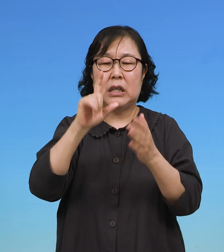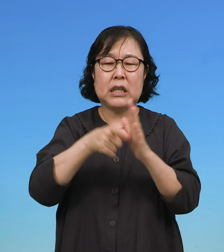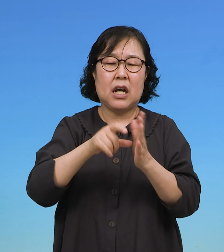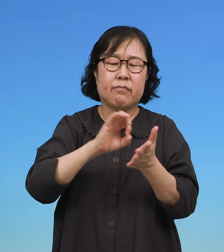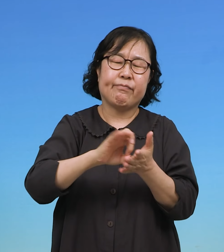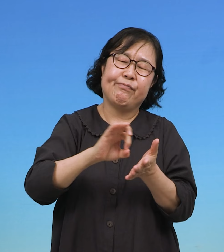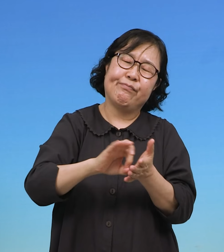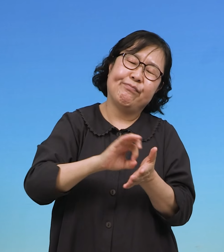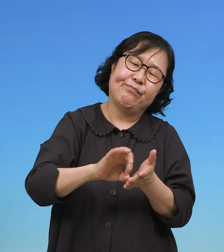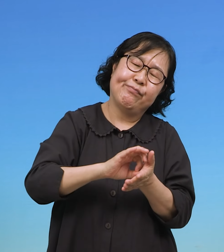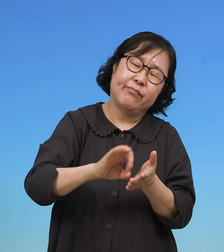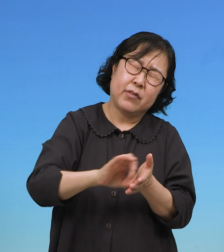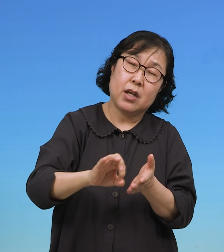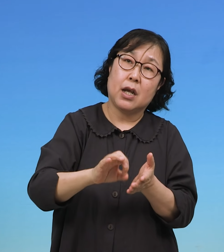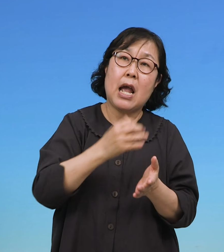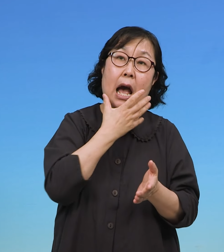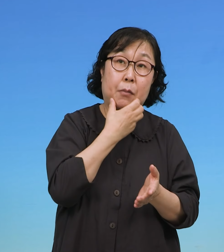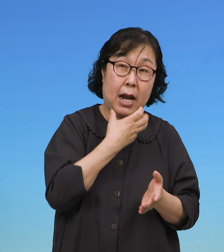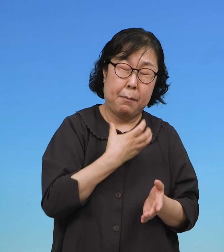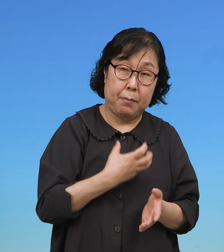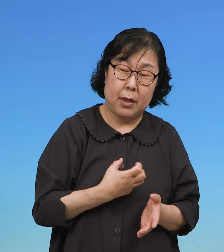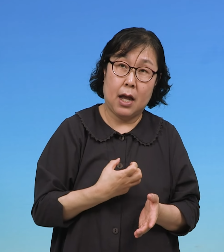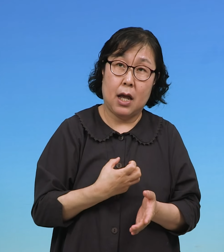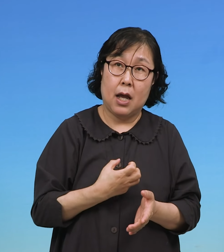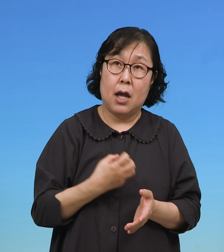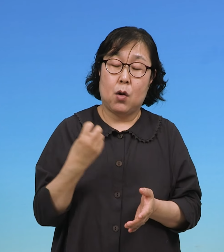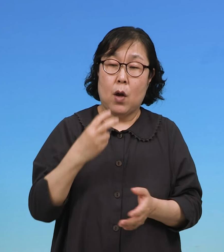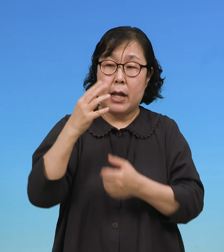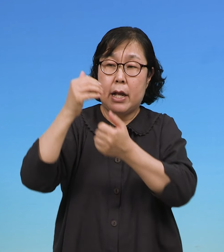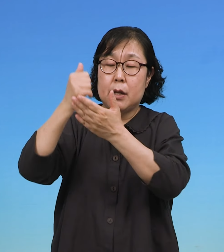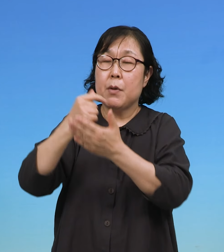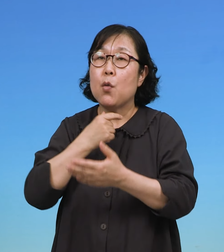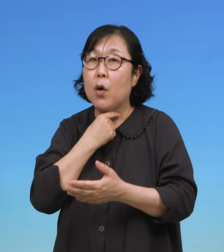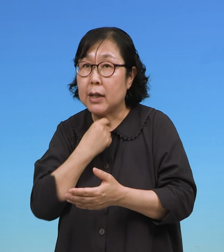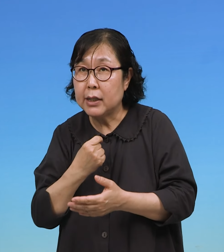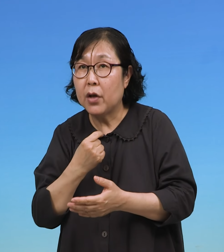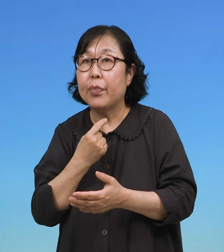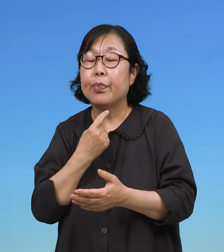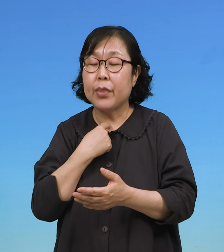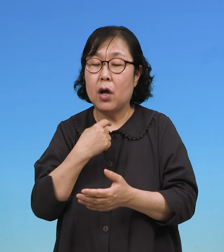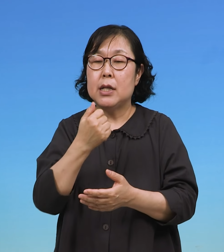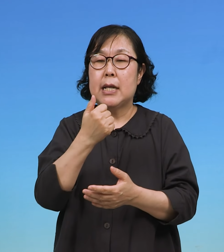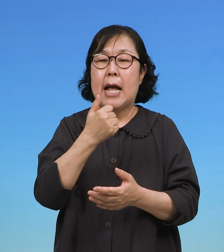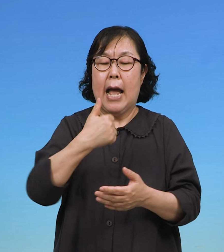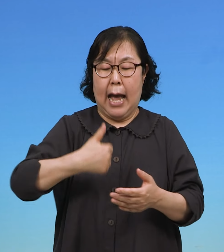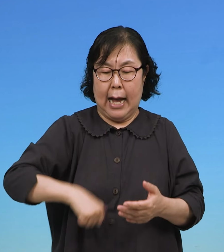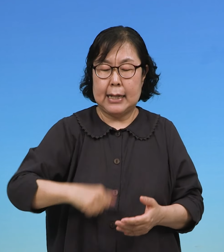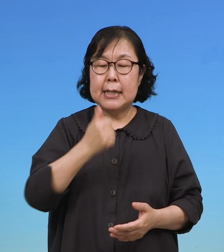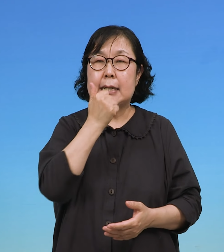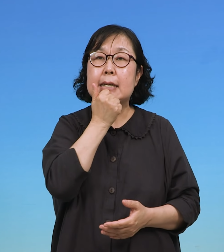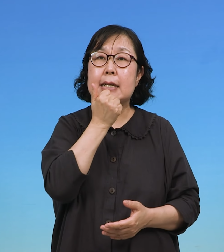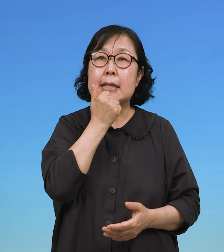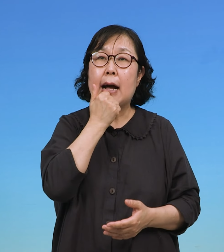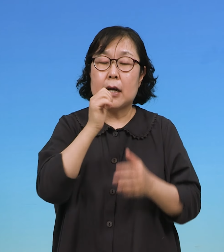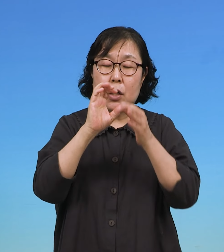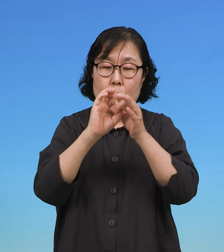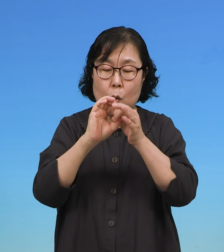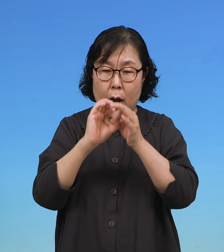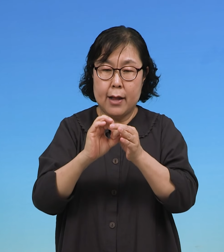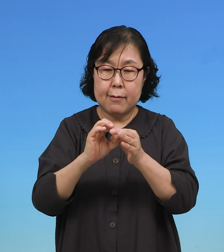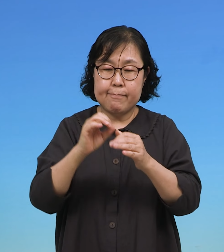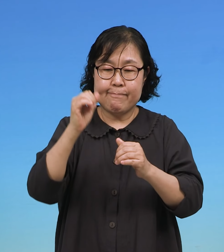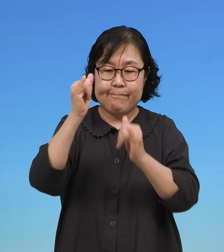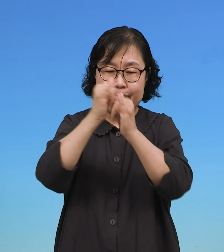못하면서 허송세월했던 게 아브라함이고요, 그가 하나님이 원하셨던 아들 이삭을 통한 그